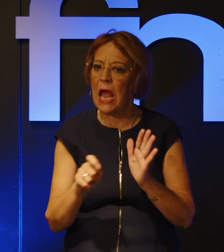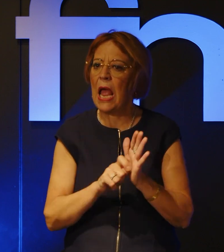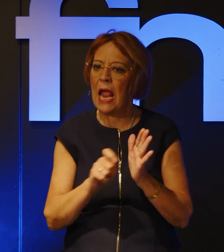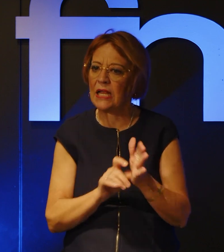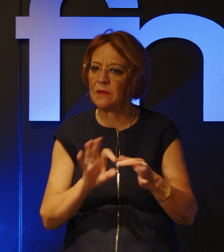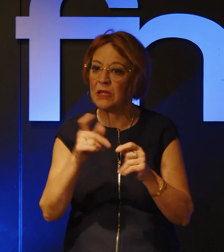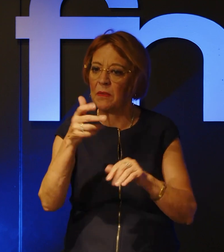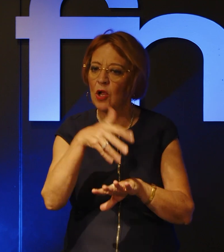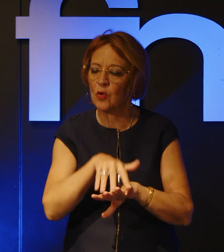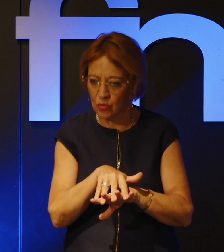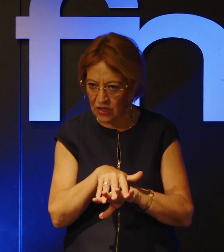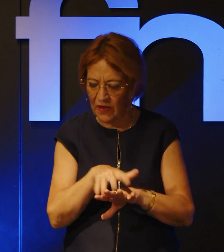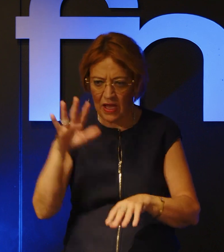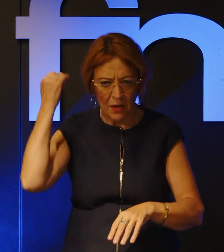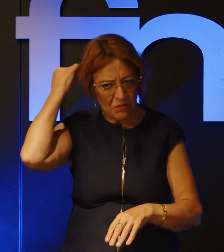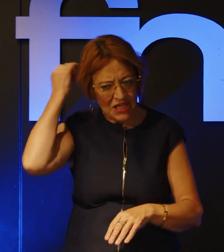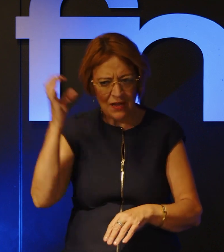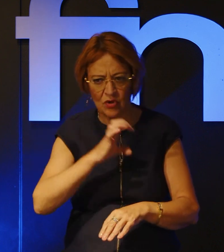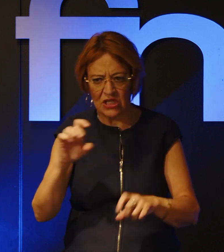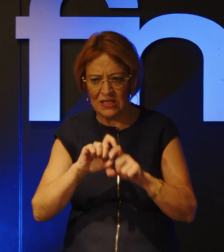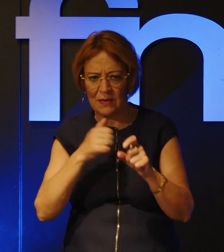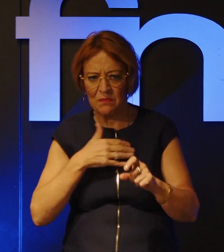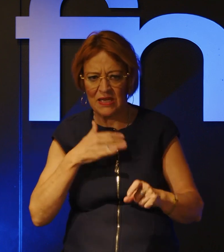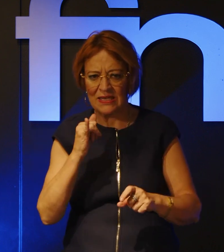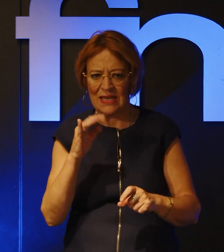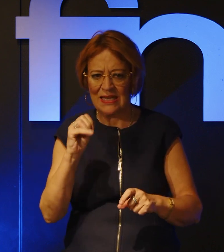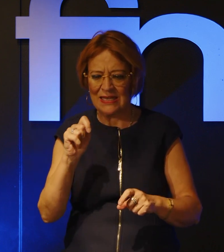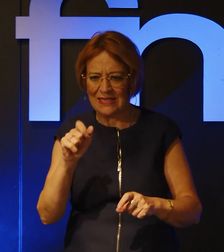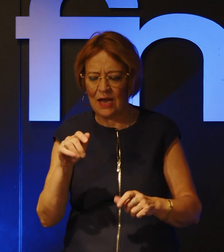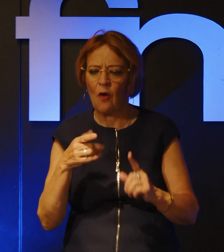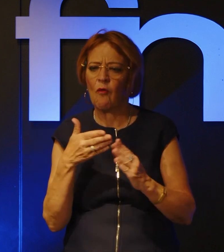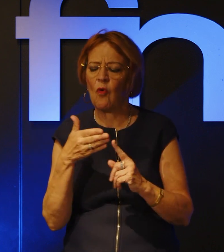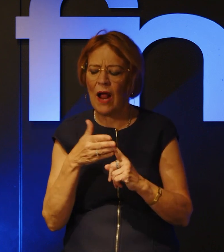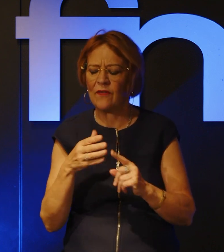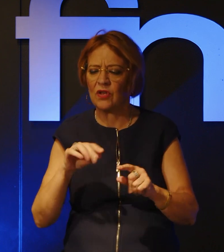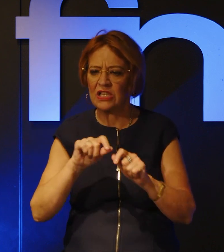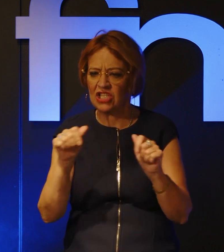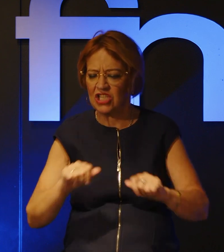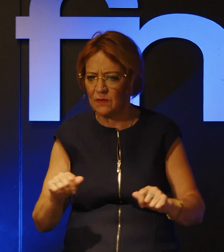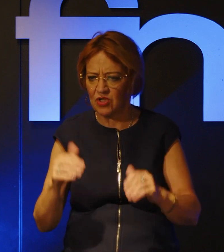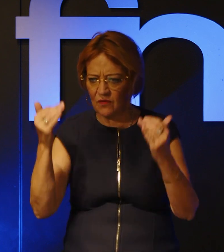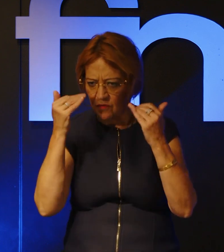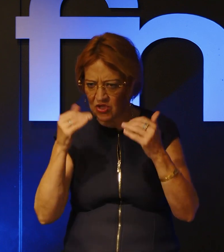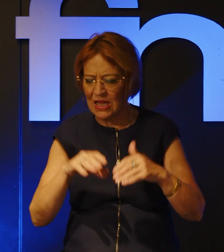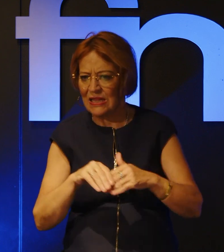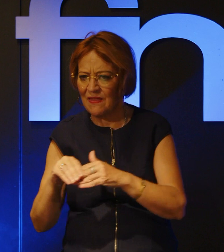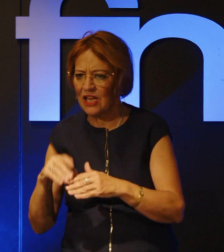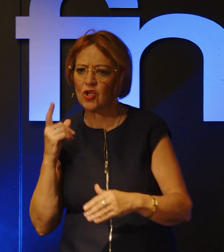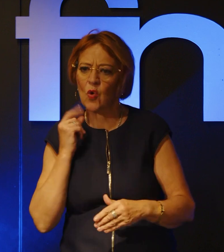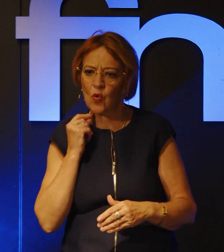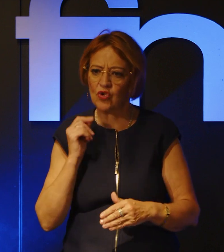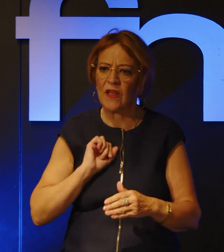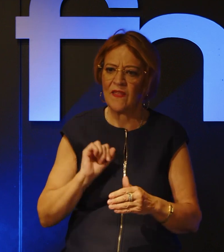inclusiva como est em ciências empresariais pelo iseg focada em Sistemas de Informação e cursos de liderança pela Nova School of